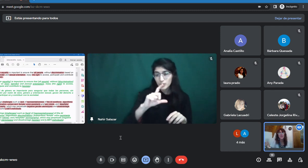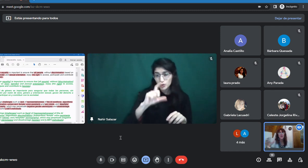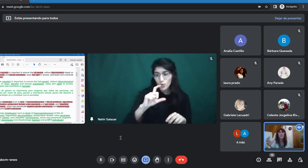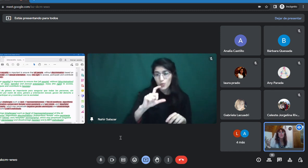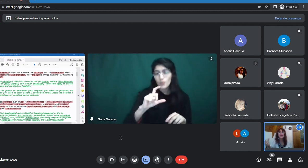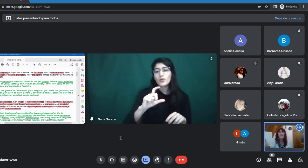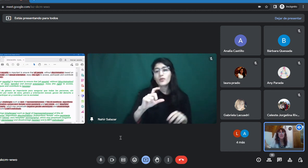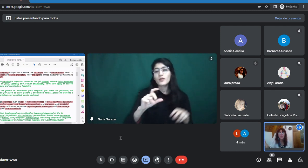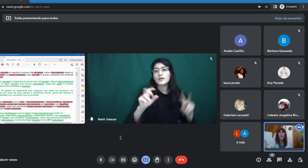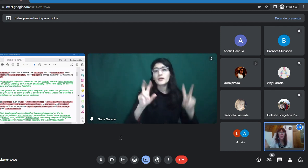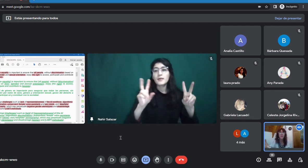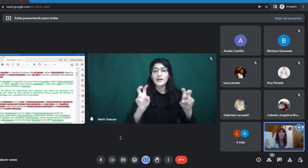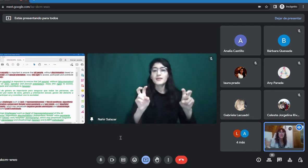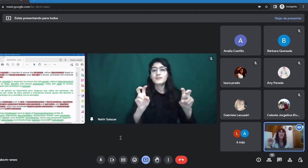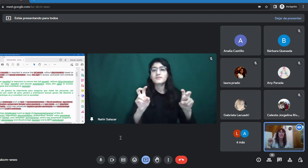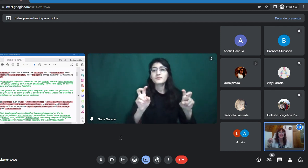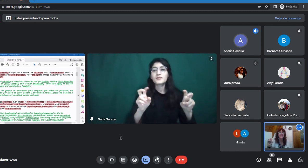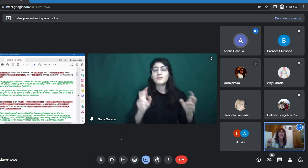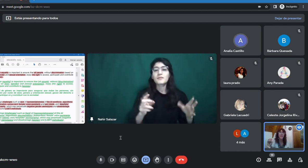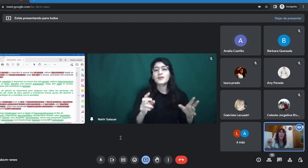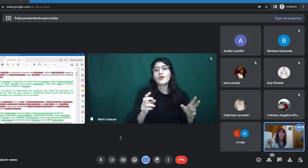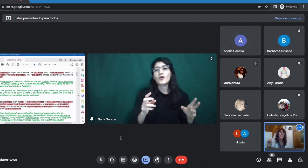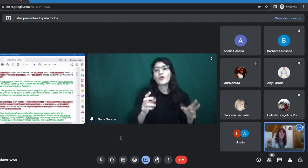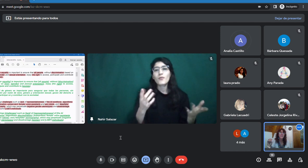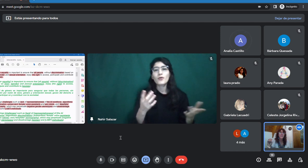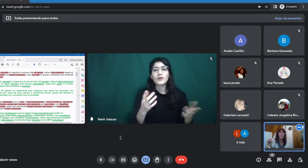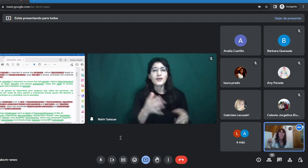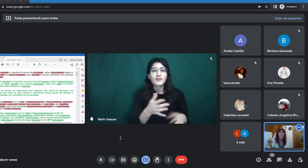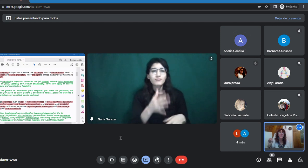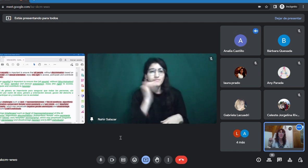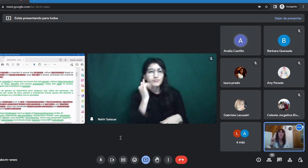advierte, nos hace un guiño en cuanto al significado. Claro.